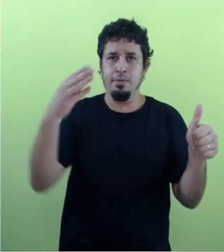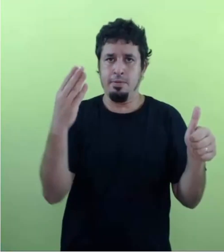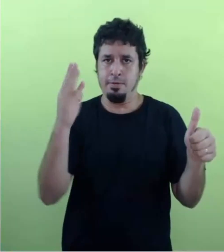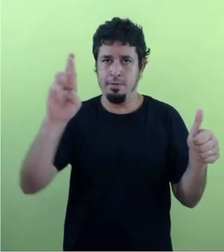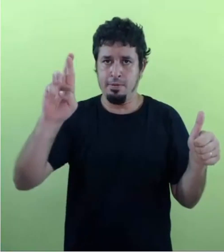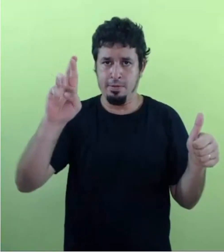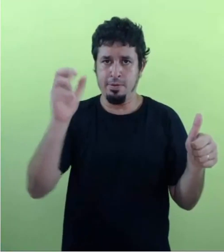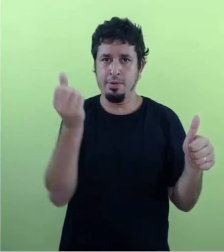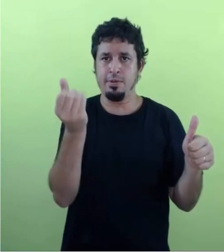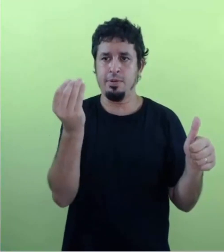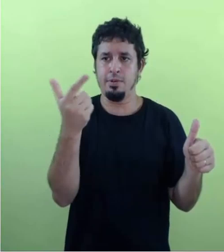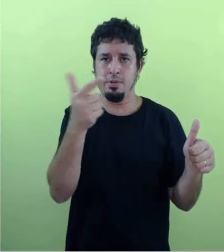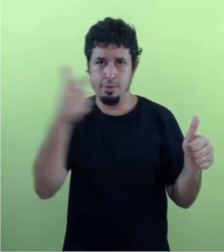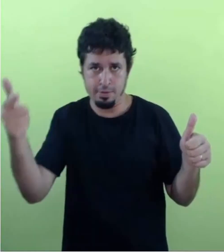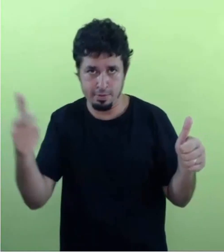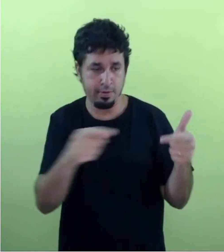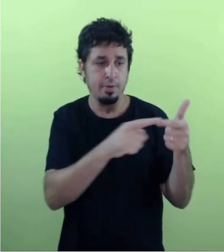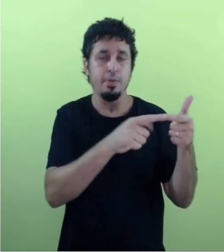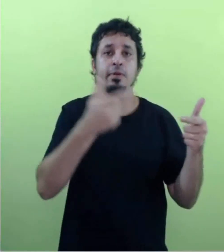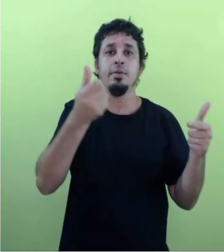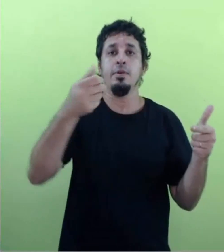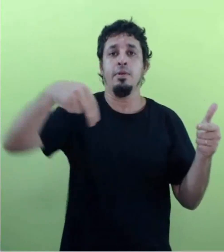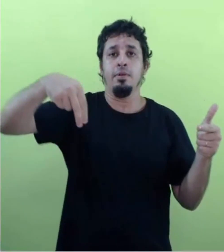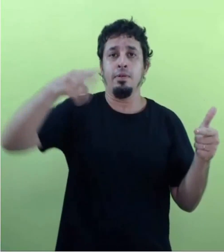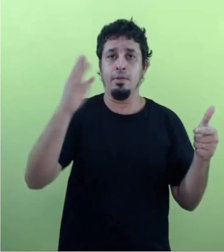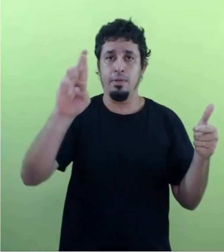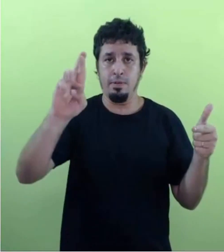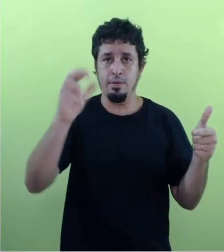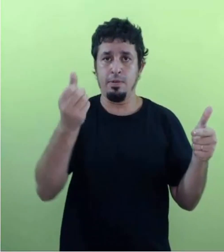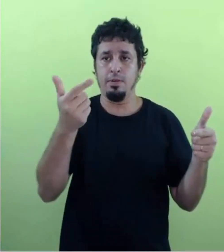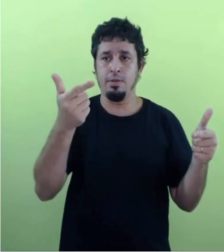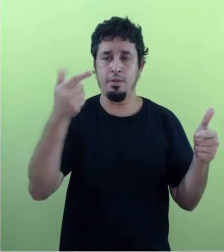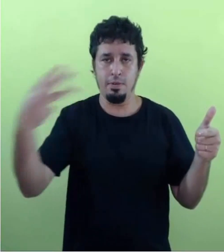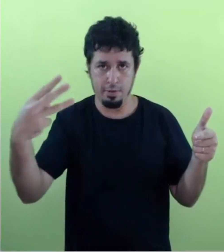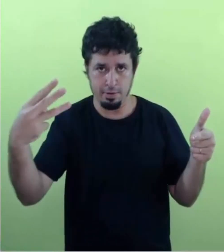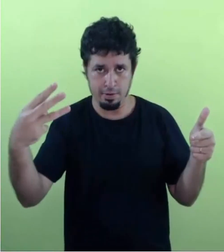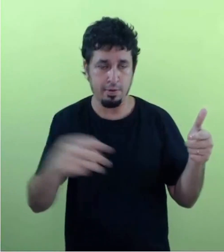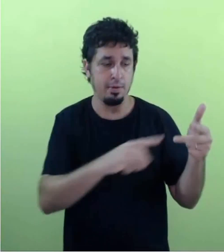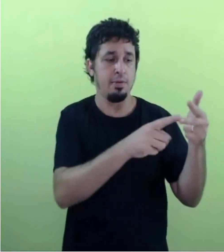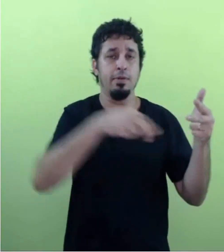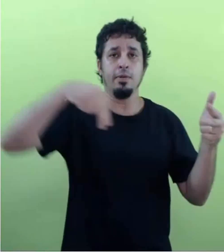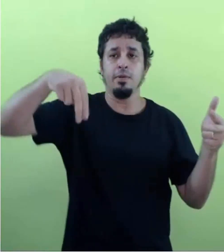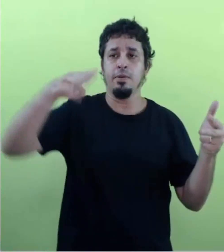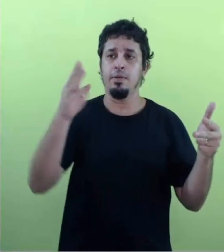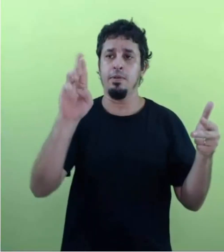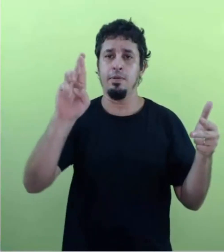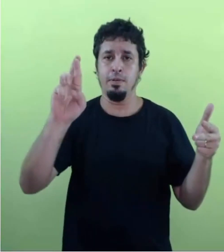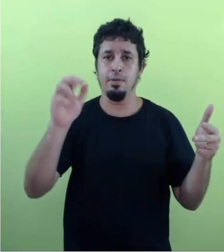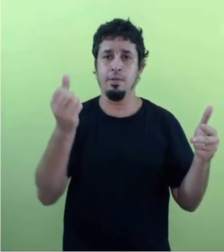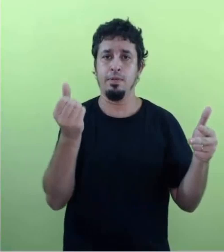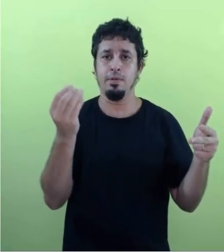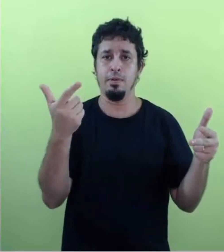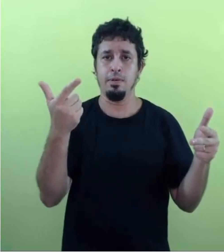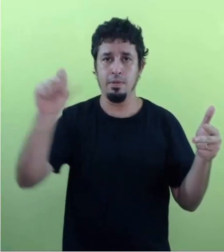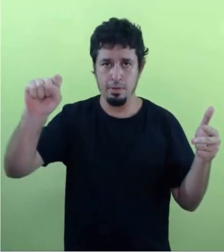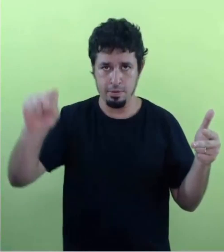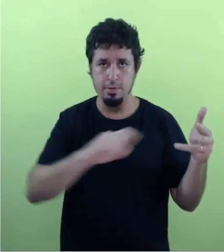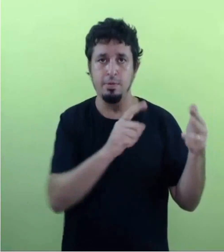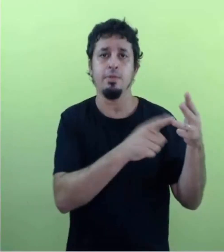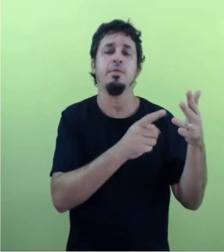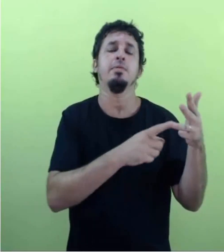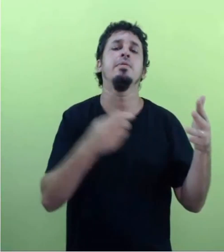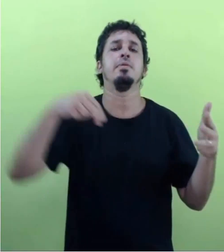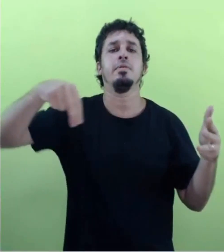NBR 6022, NBR 6023, NBR 6028 e